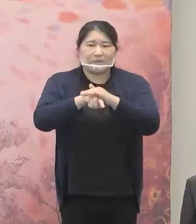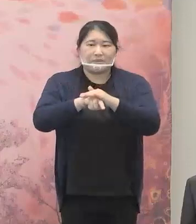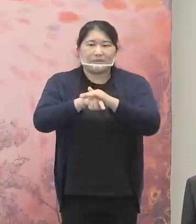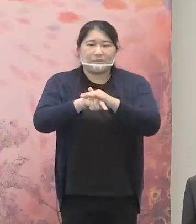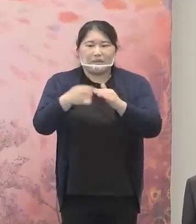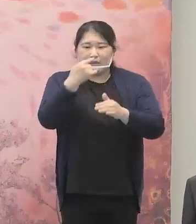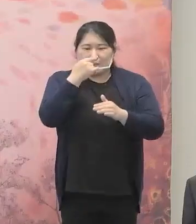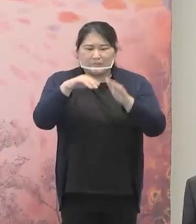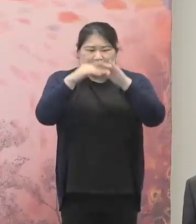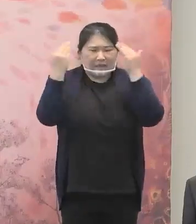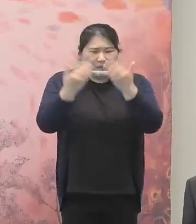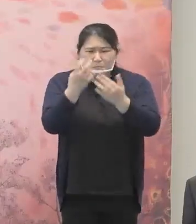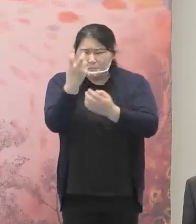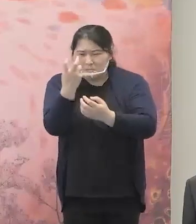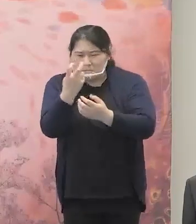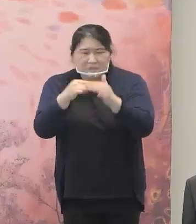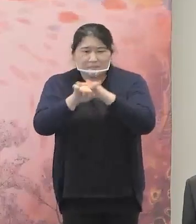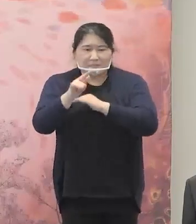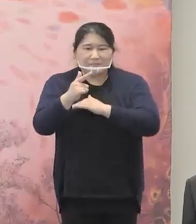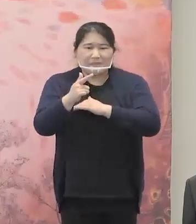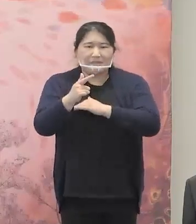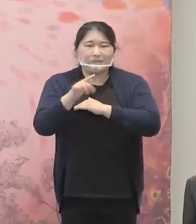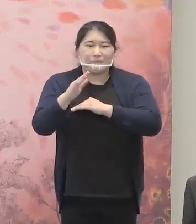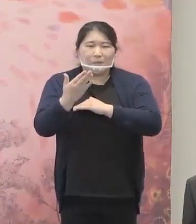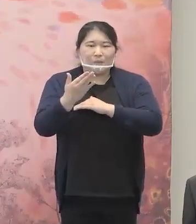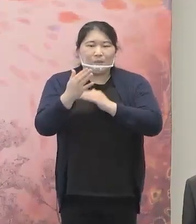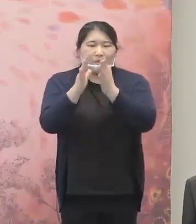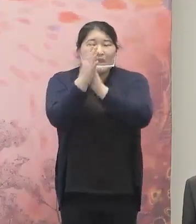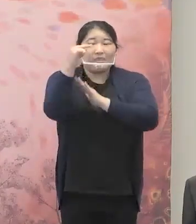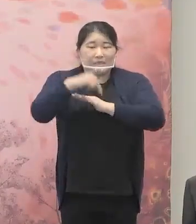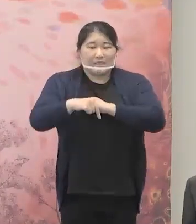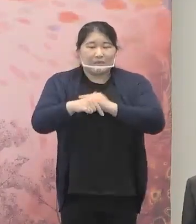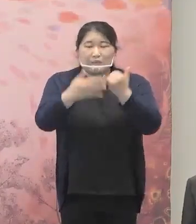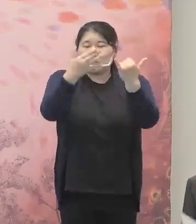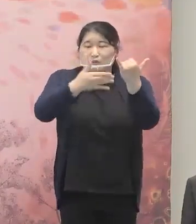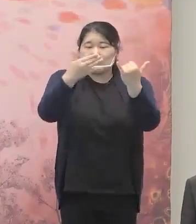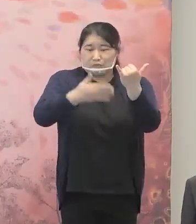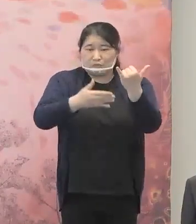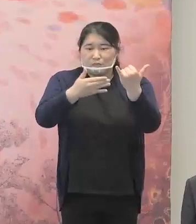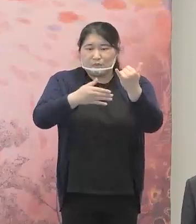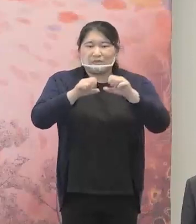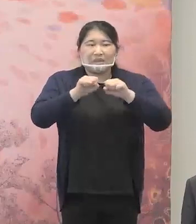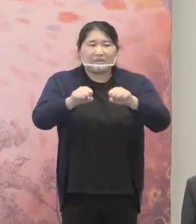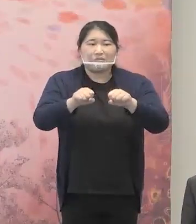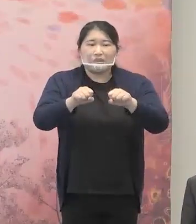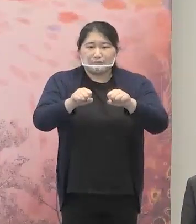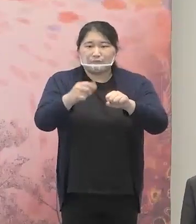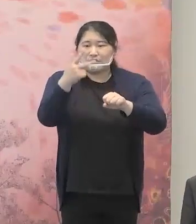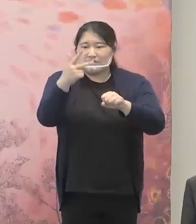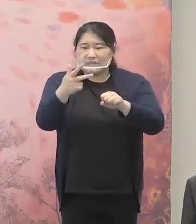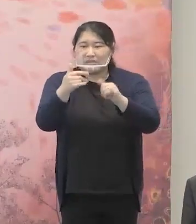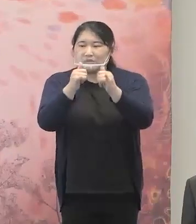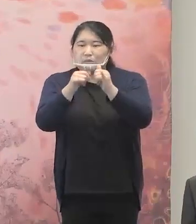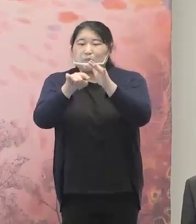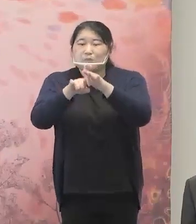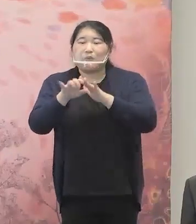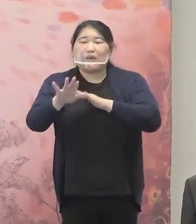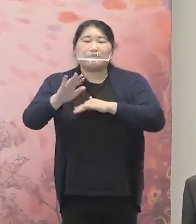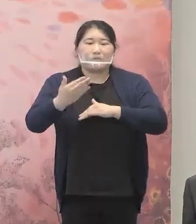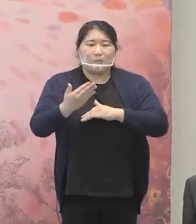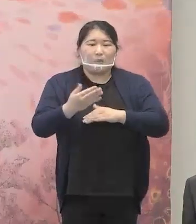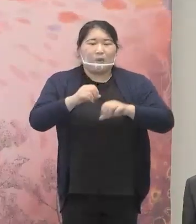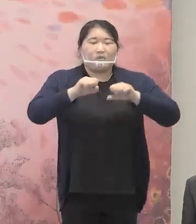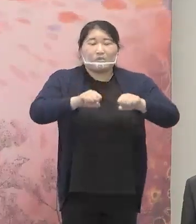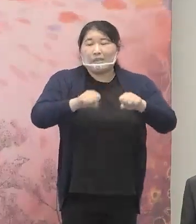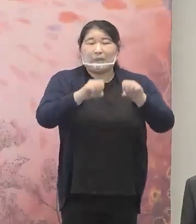我々も全部調べてきたわけではありませんが、少なくとも県内では、YouTube チャンネルをお持ちの主体はありますけれども、帯番組でのライブ放